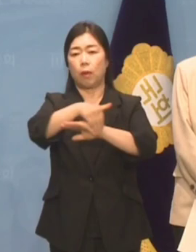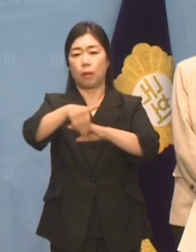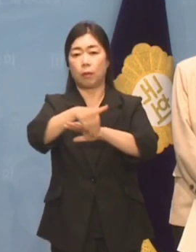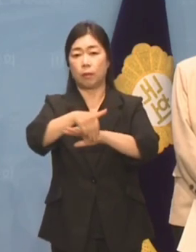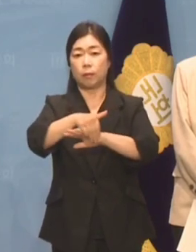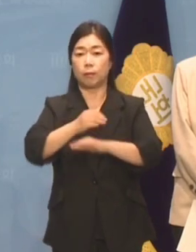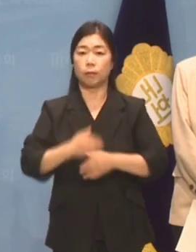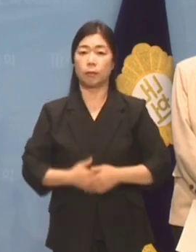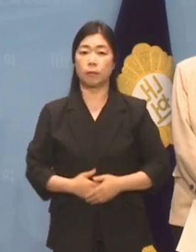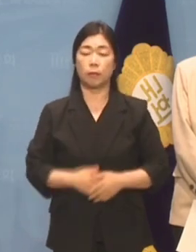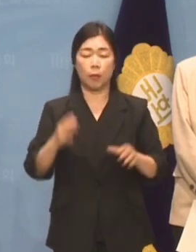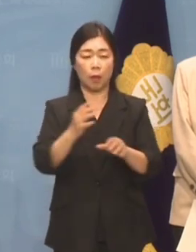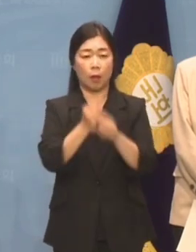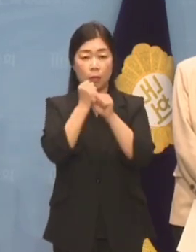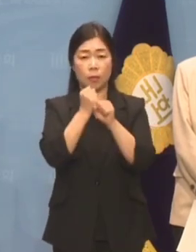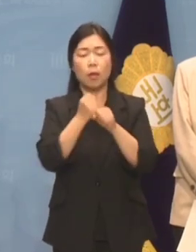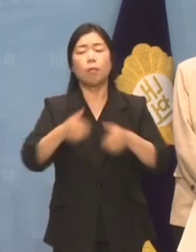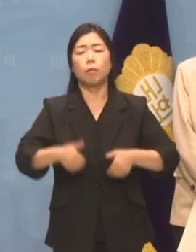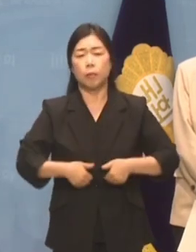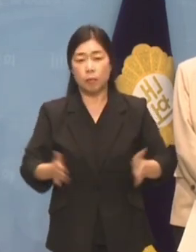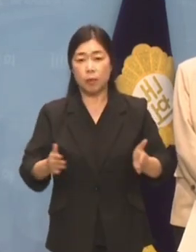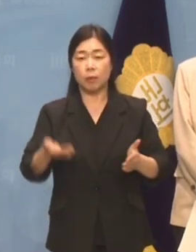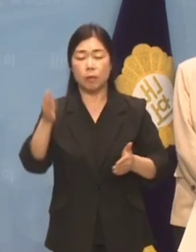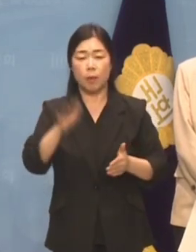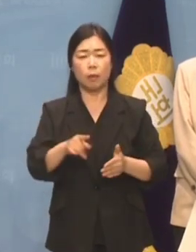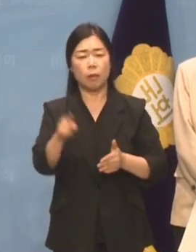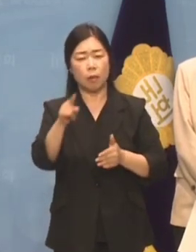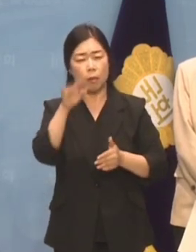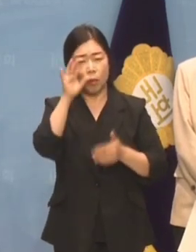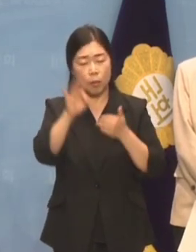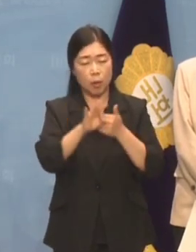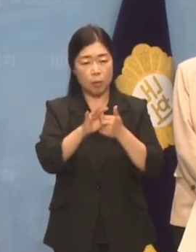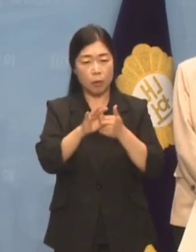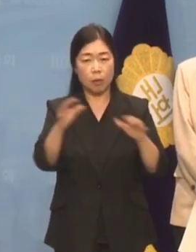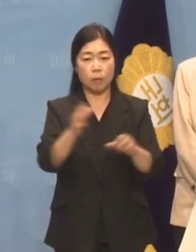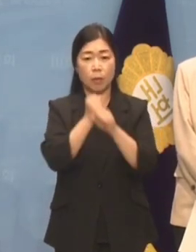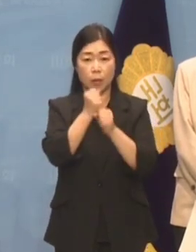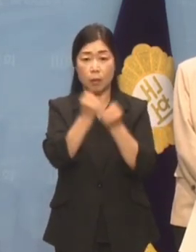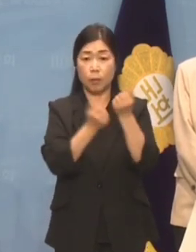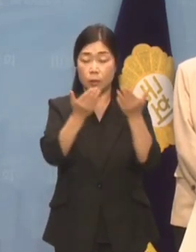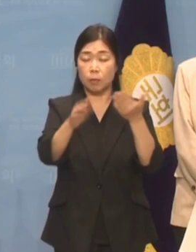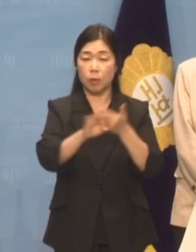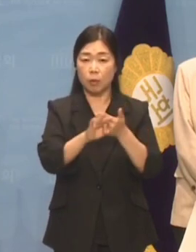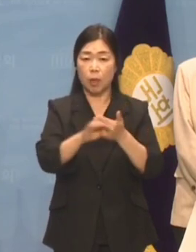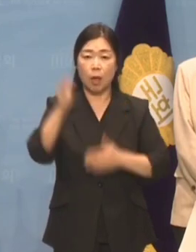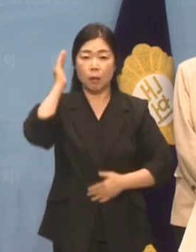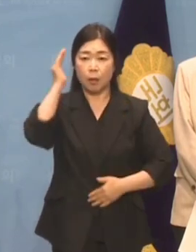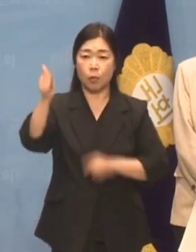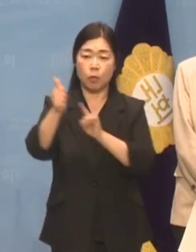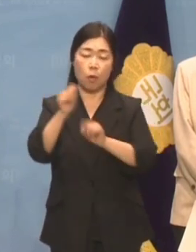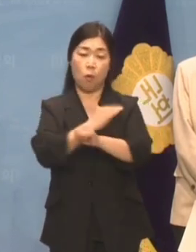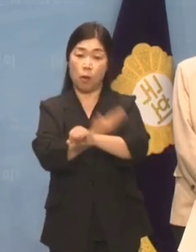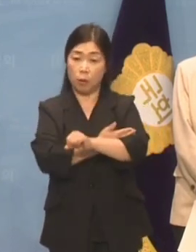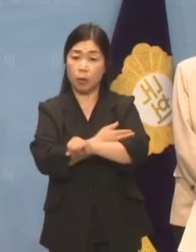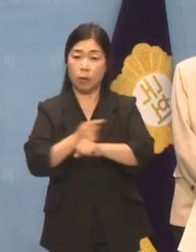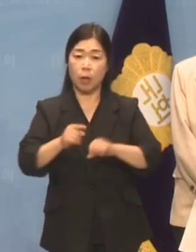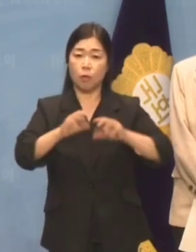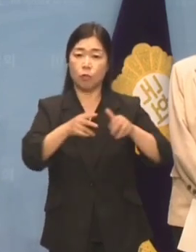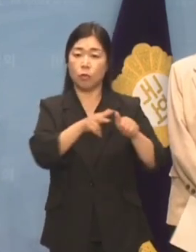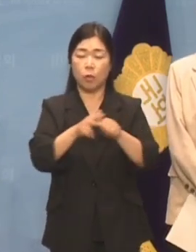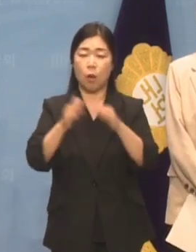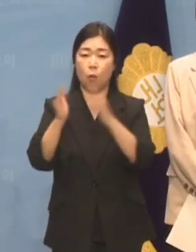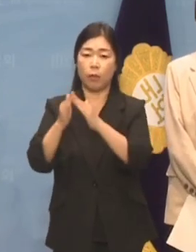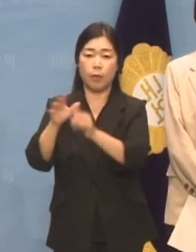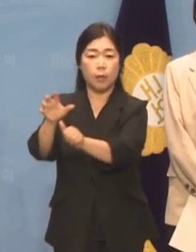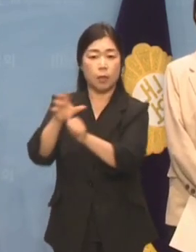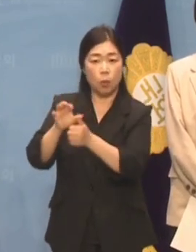것이었습니다. 요약할 것도 없습니다만 한 문장으로 축약하면 대통령 권력이 국정원